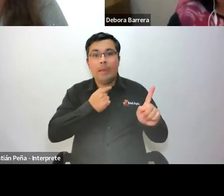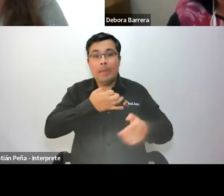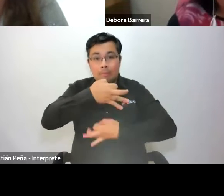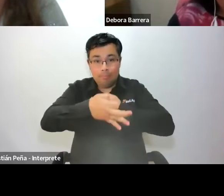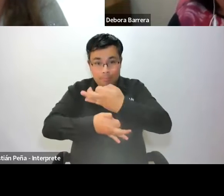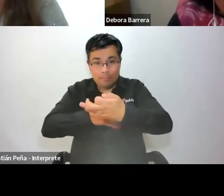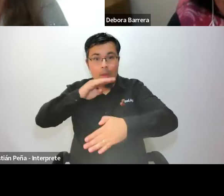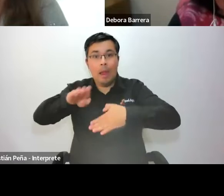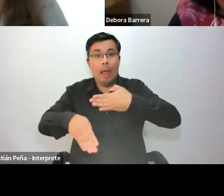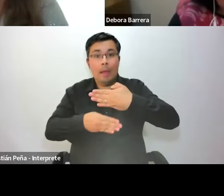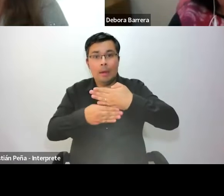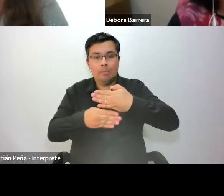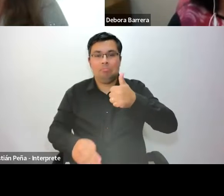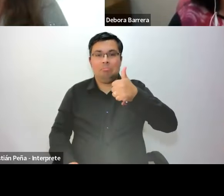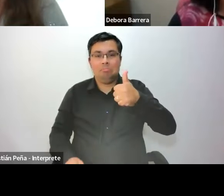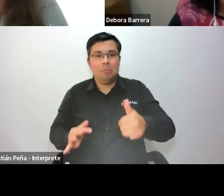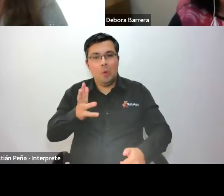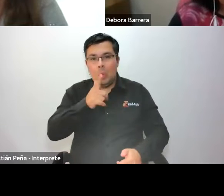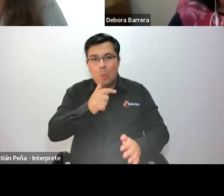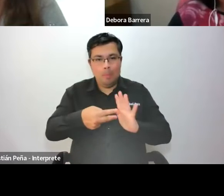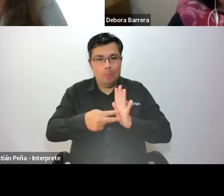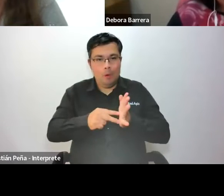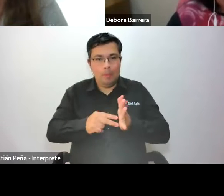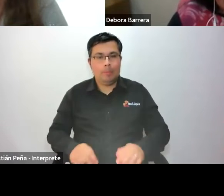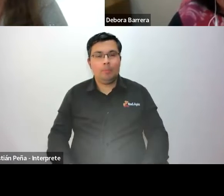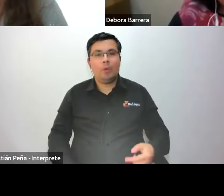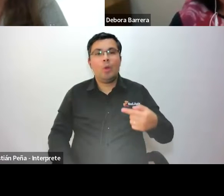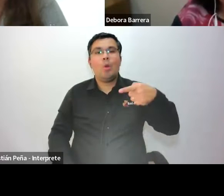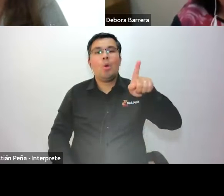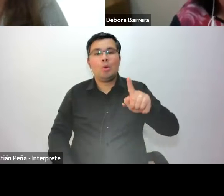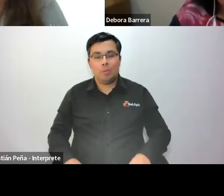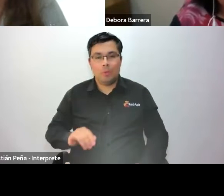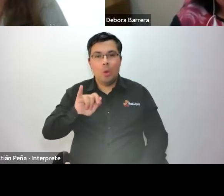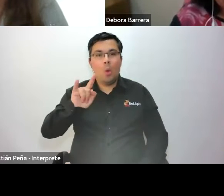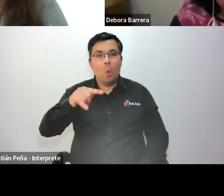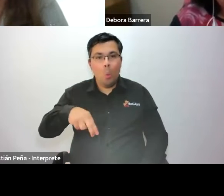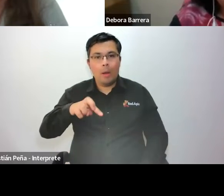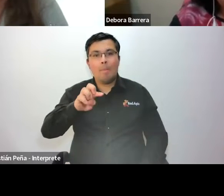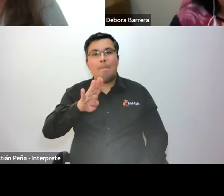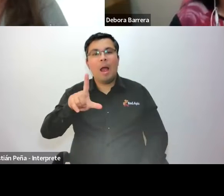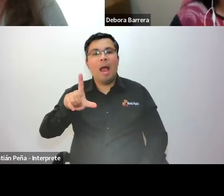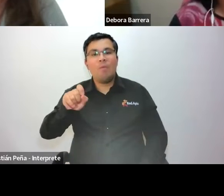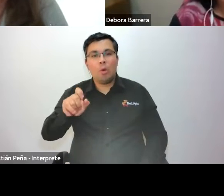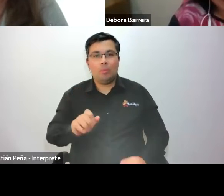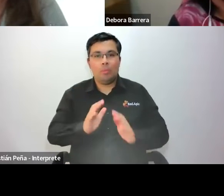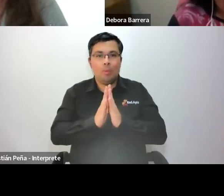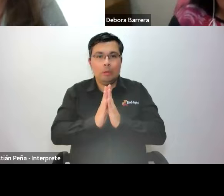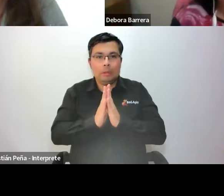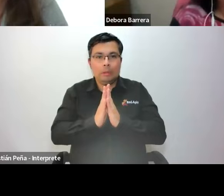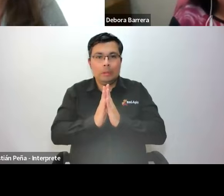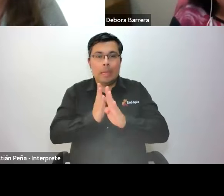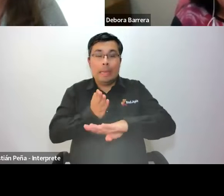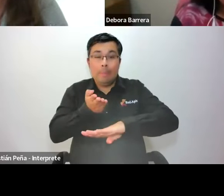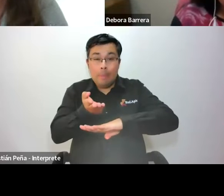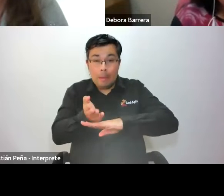hay problema. Vamos a ir ahora con Juan Pablo y le vamos a pedir que nos responda a la siguiente